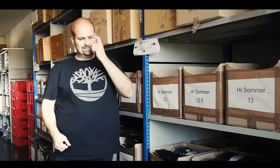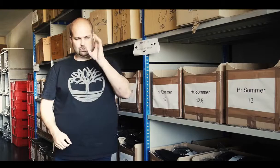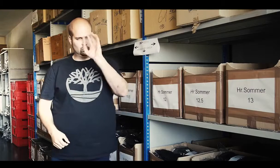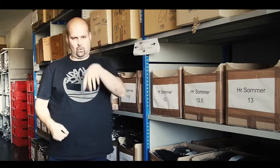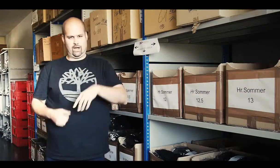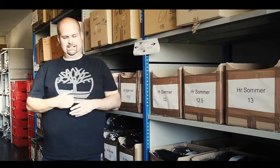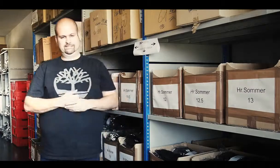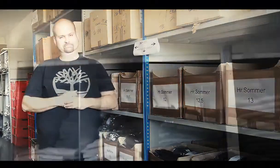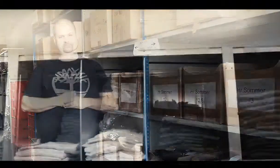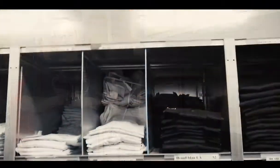keine Sorgen, das klappt schon.